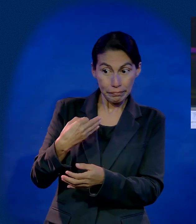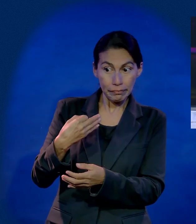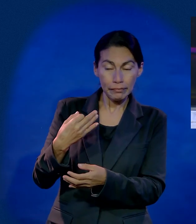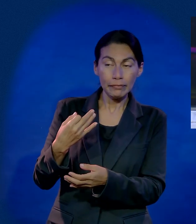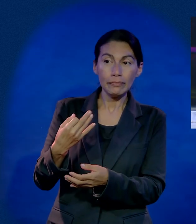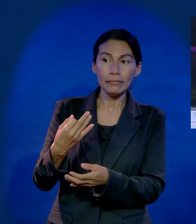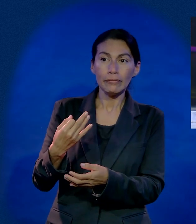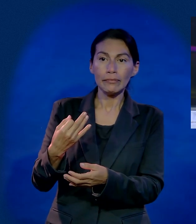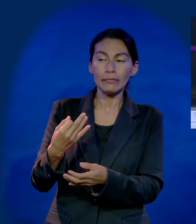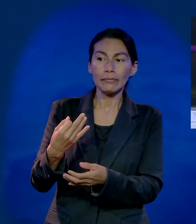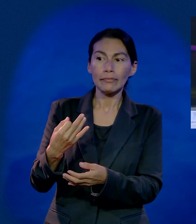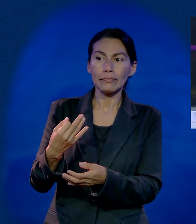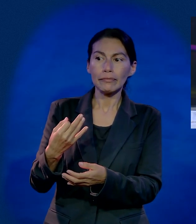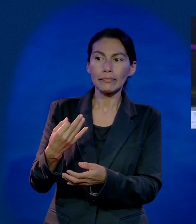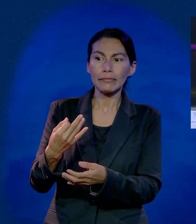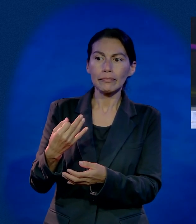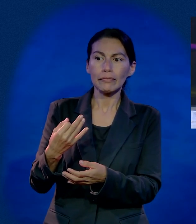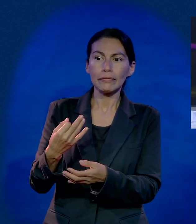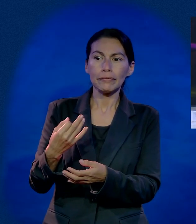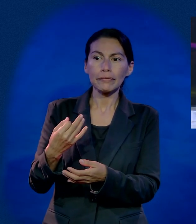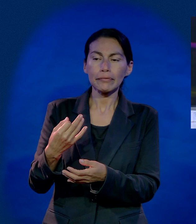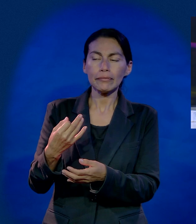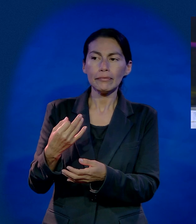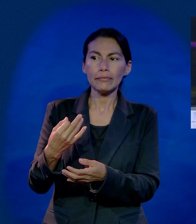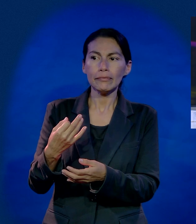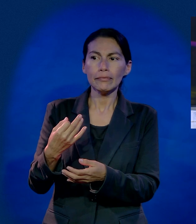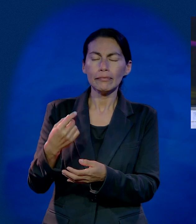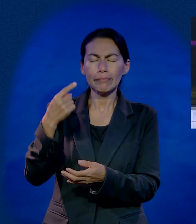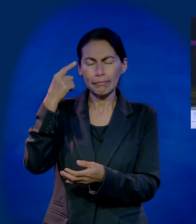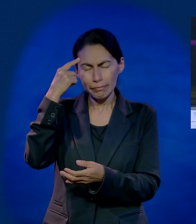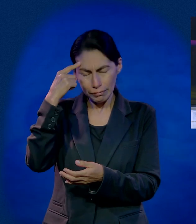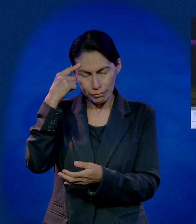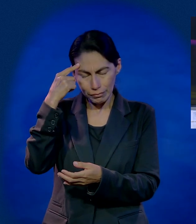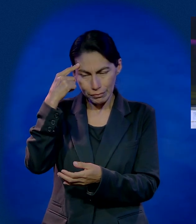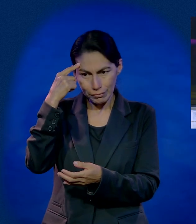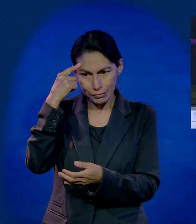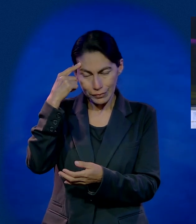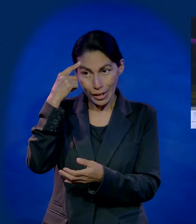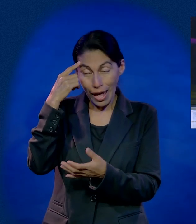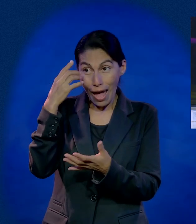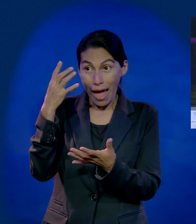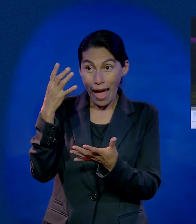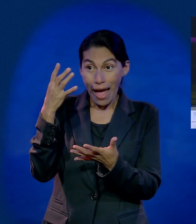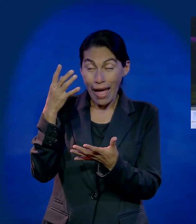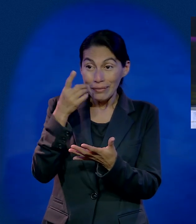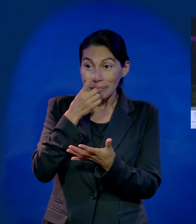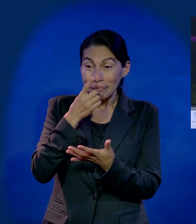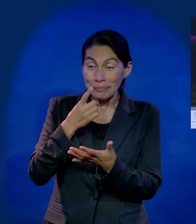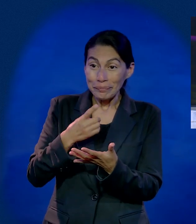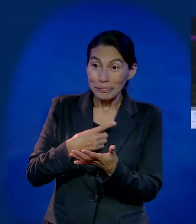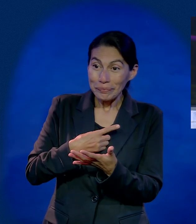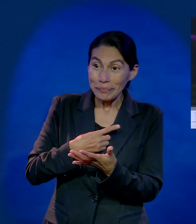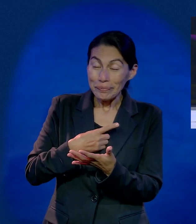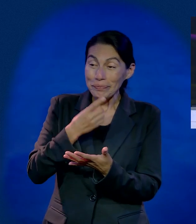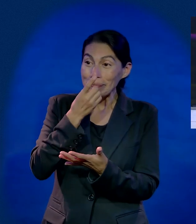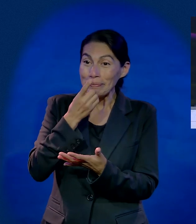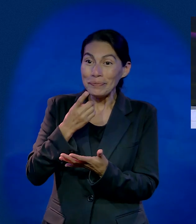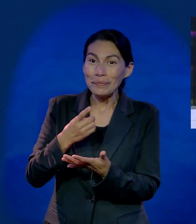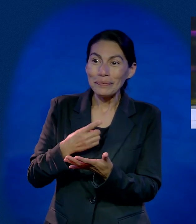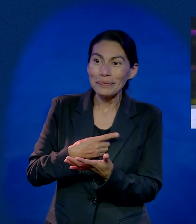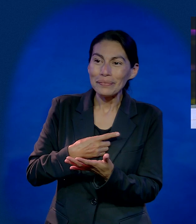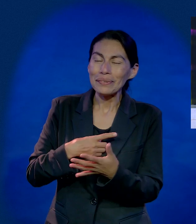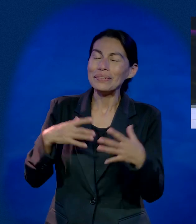¿aceptarías casarte conmigo? Y en ese momento dices, en la mente, tú dices,